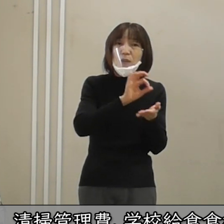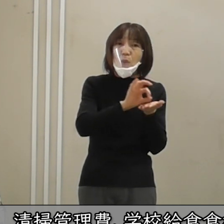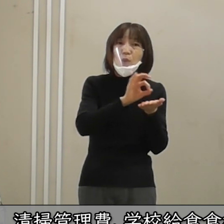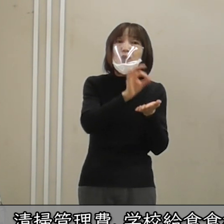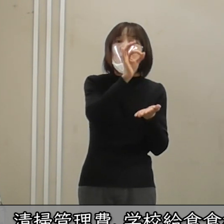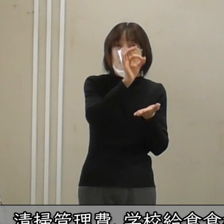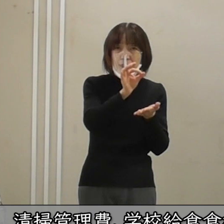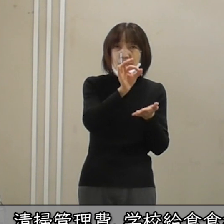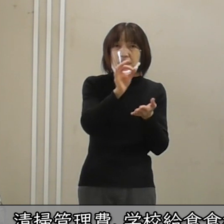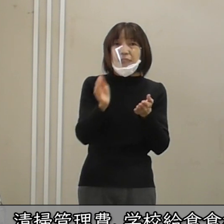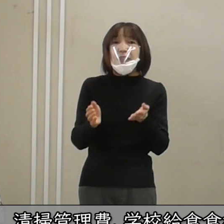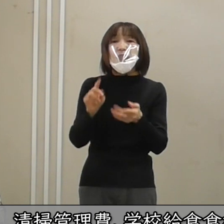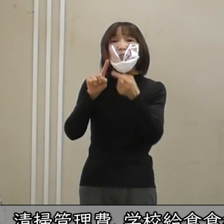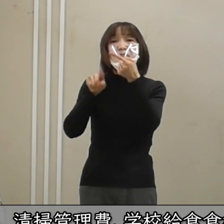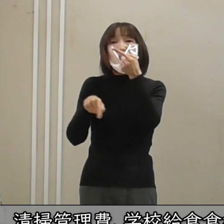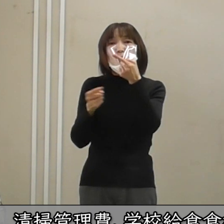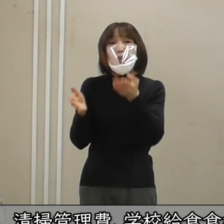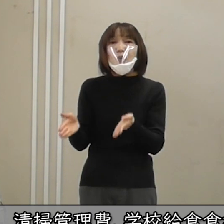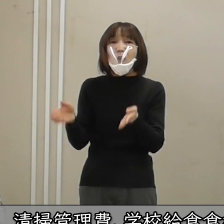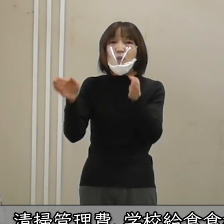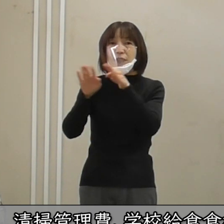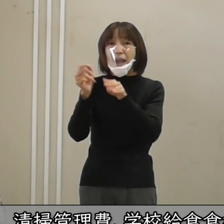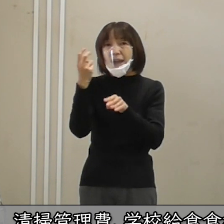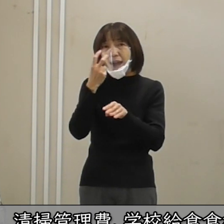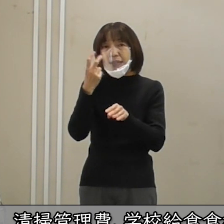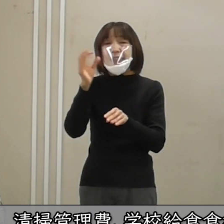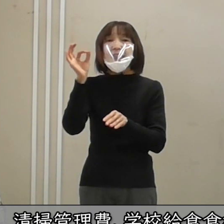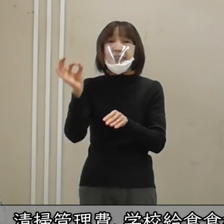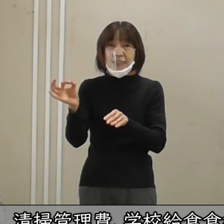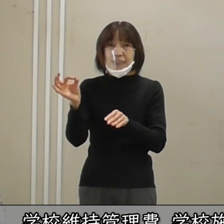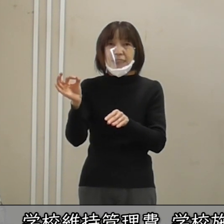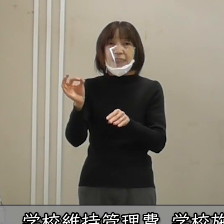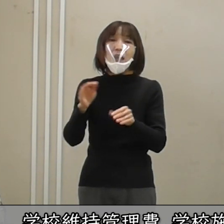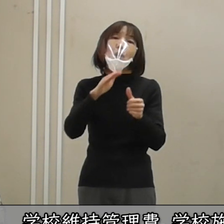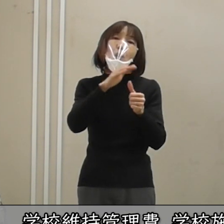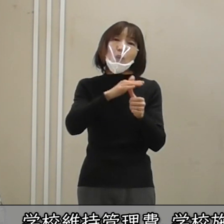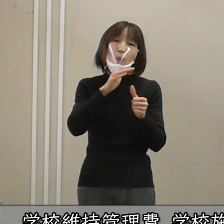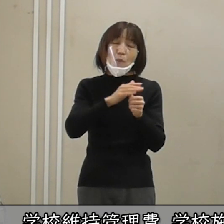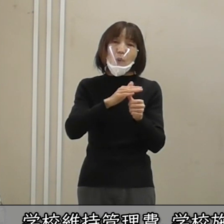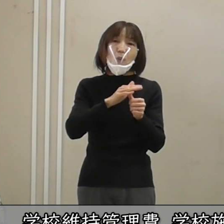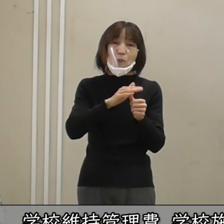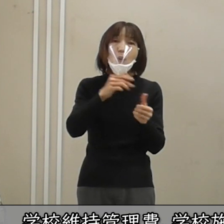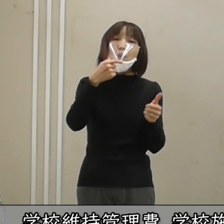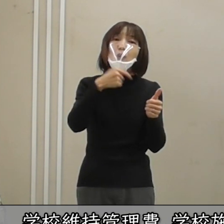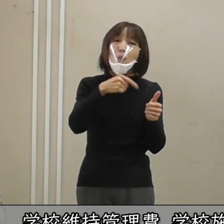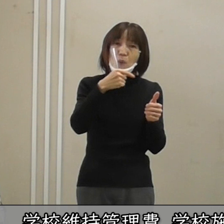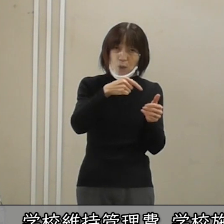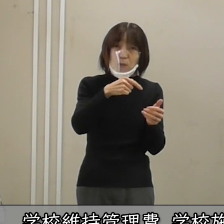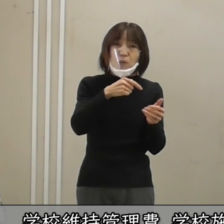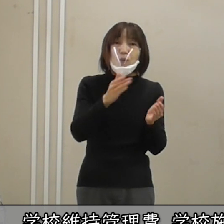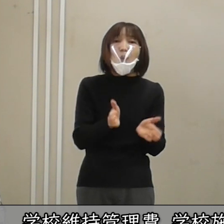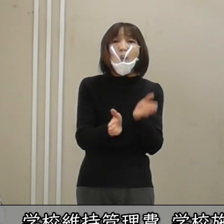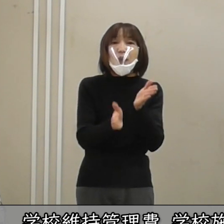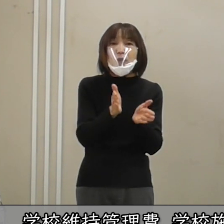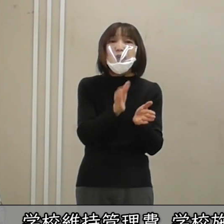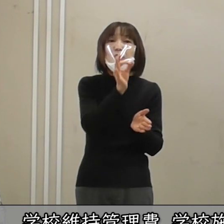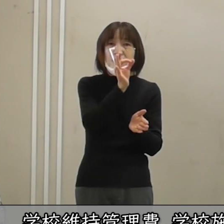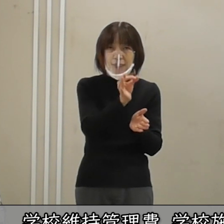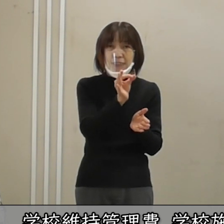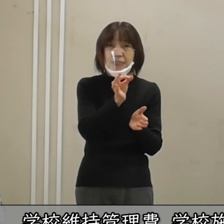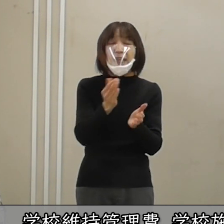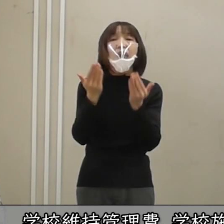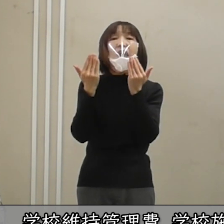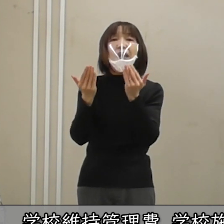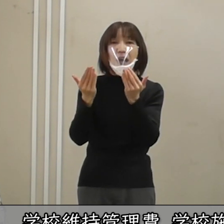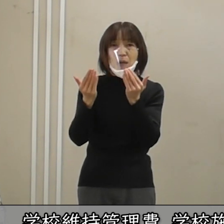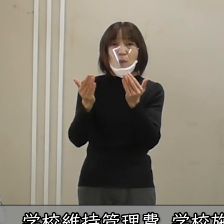費、子どものための教育保育給付事業費、学校維持管理費、学校施設